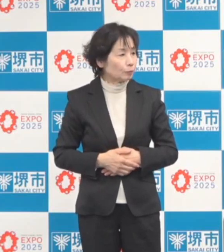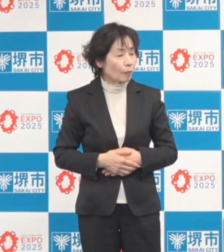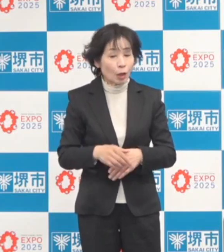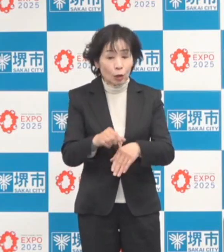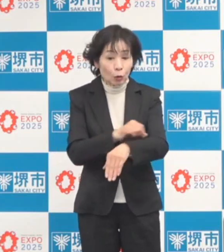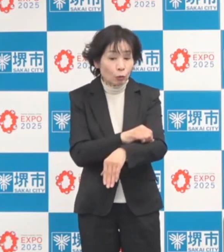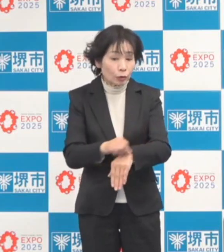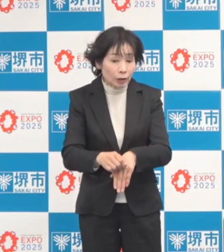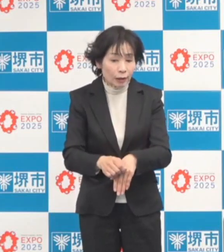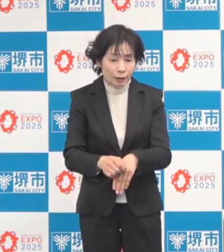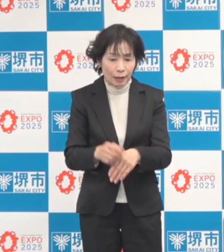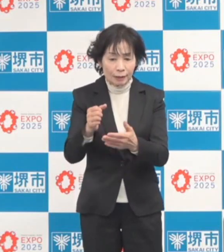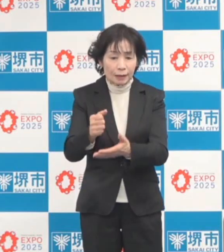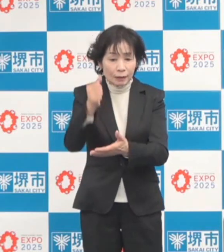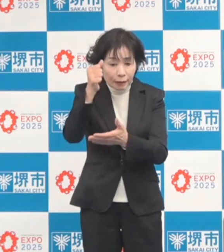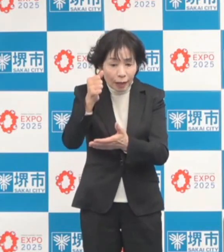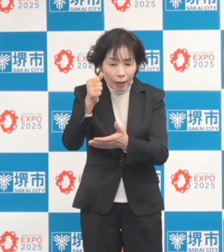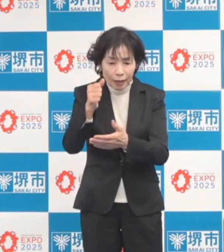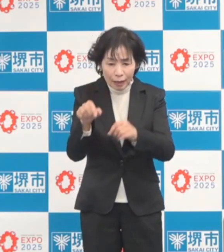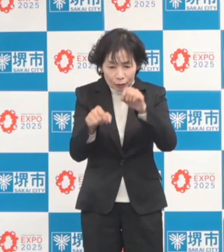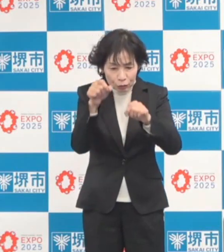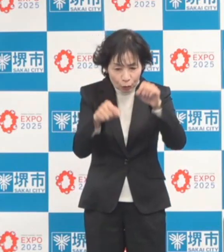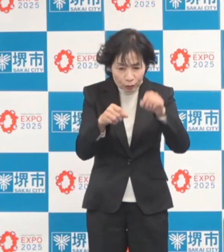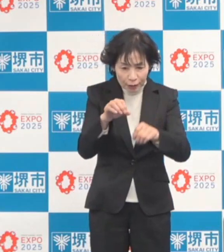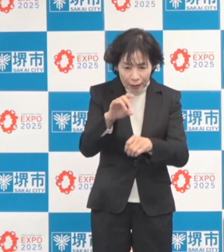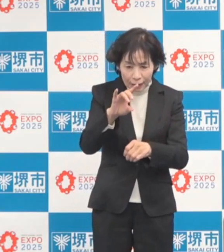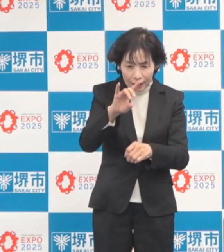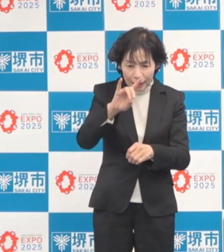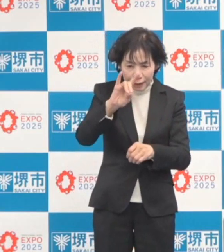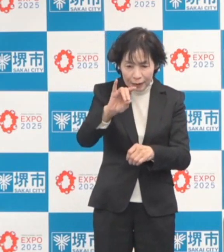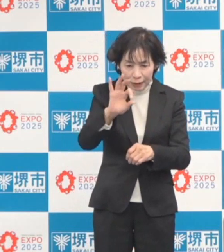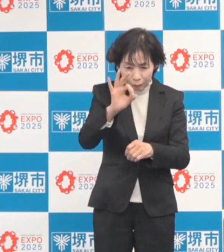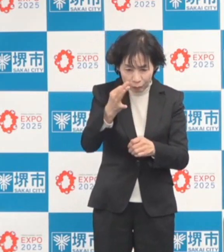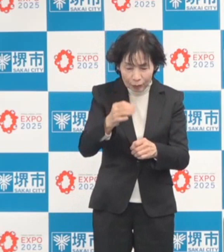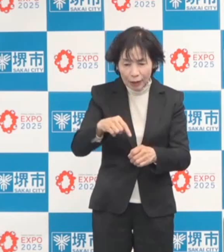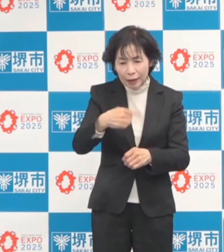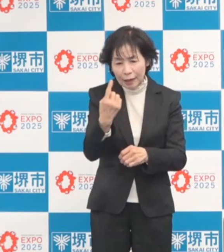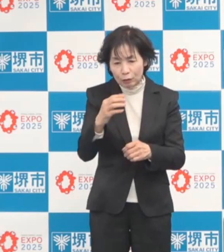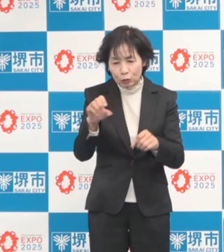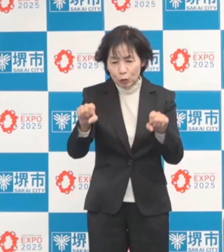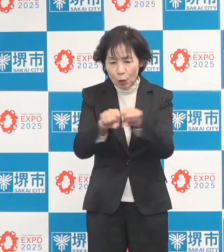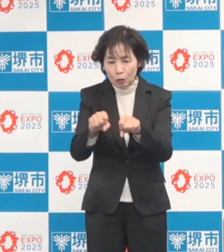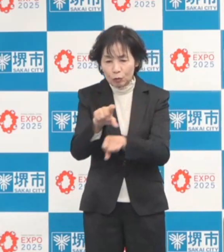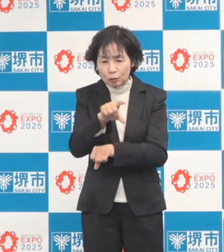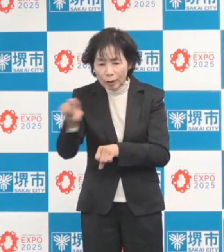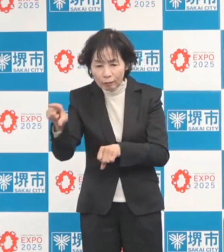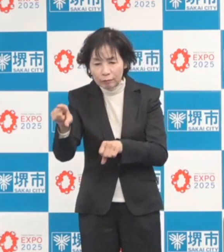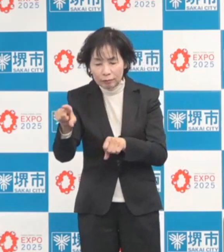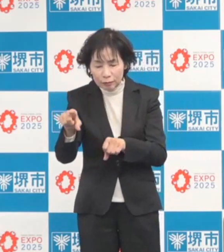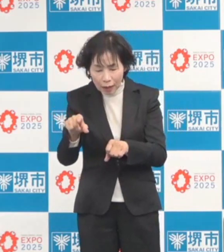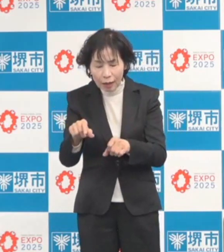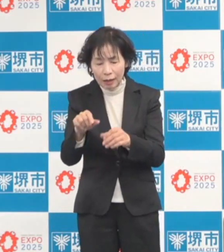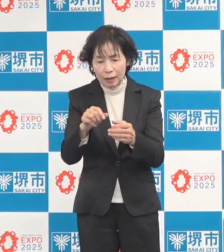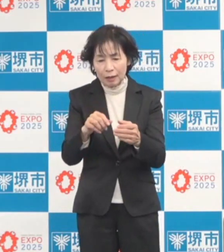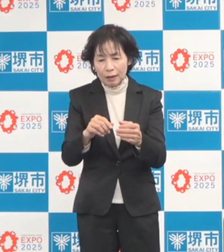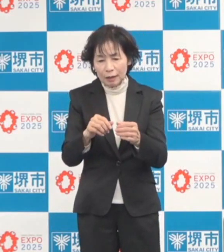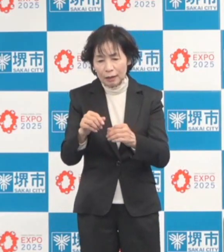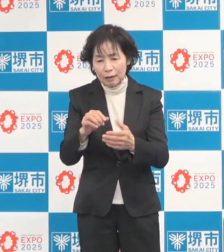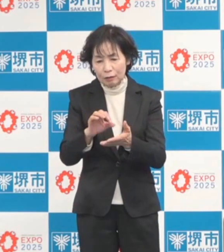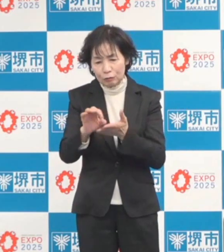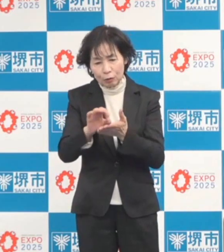特にこの財政調整基金、今おっしゃったように100億円程度が確保できるということです